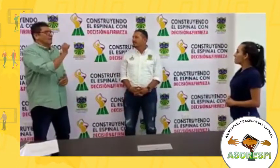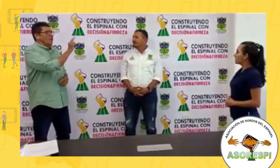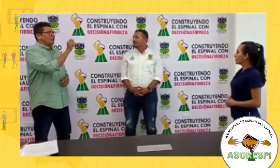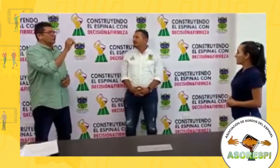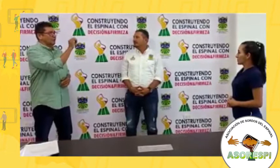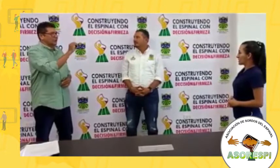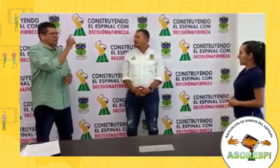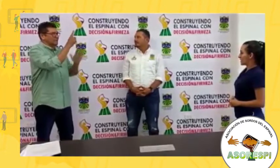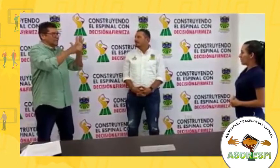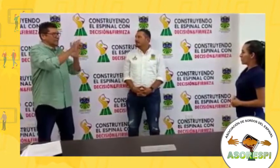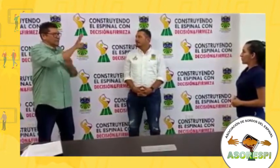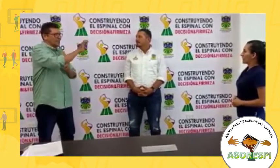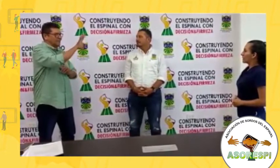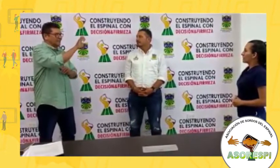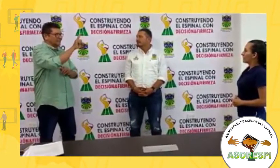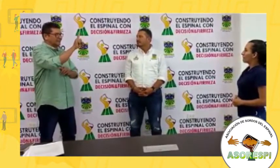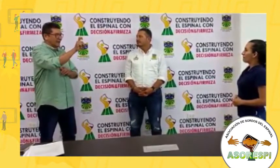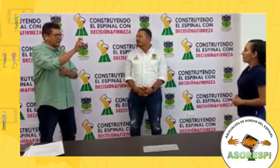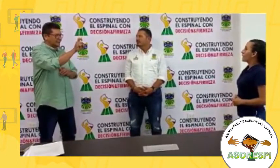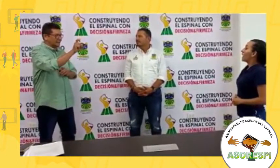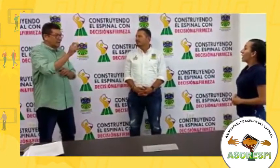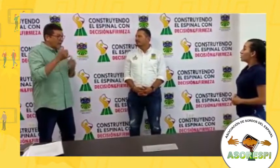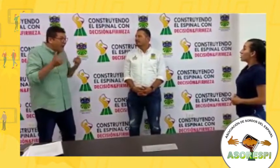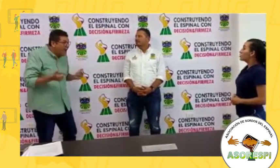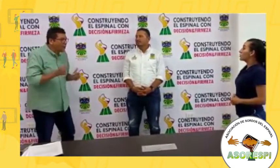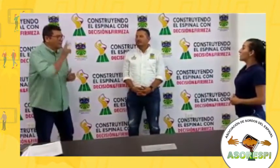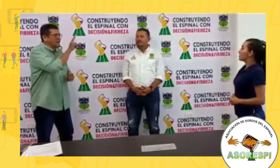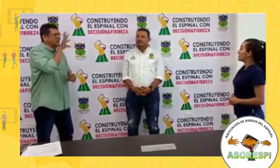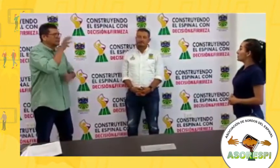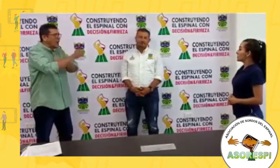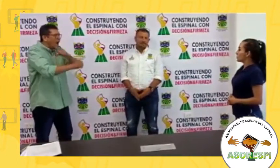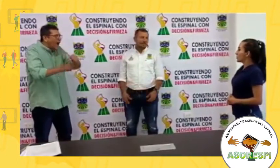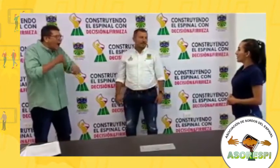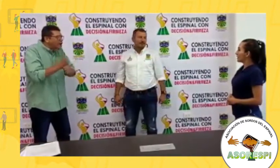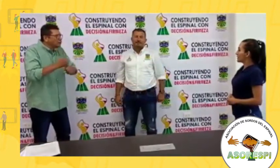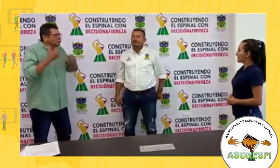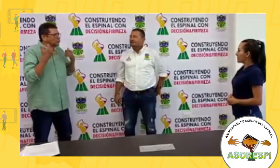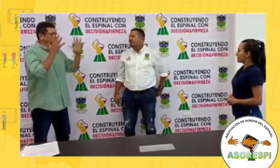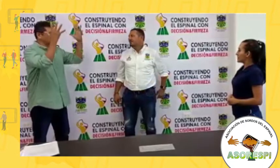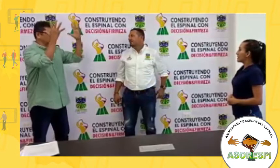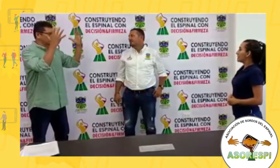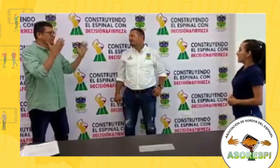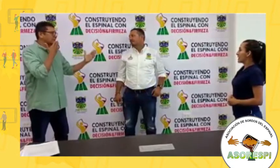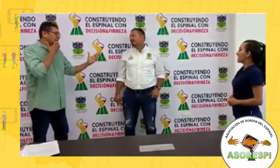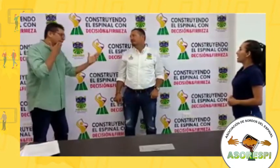el impacto que esto ha generado. El 11 de octubre del año 1996